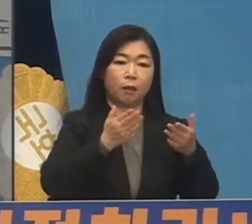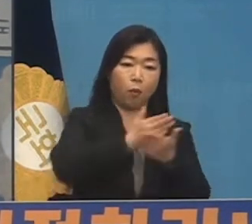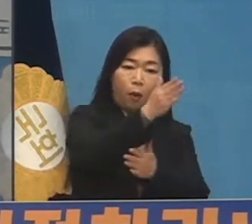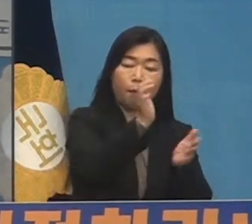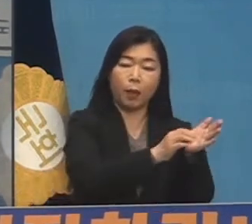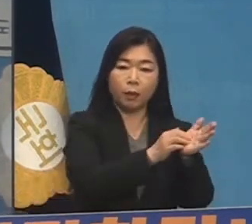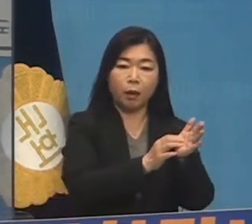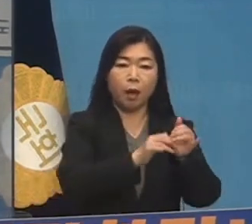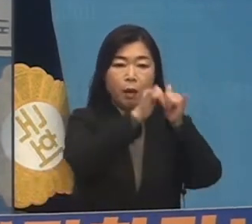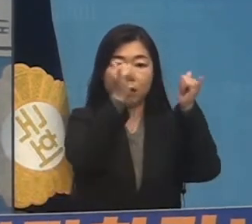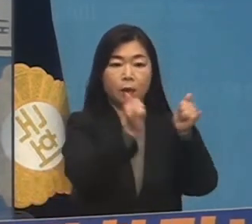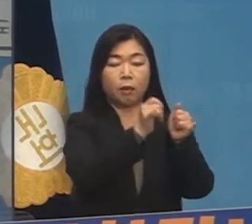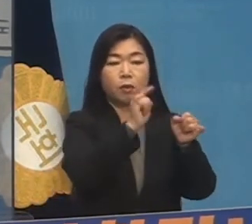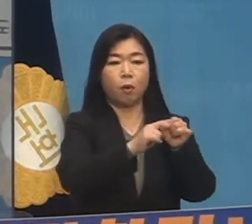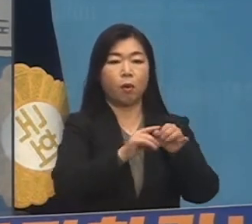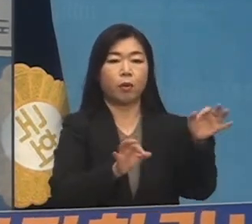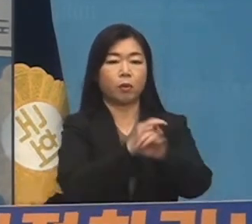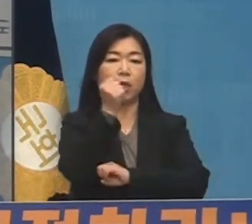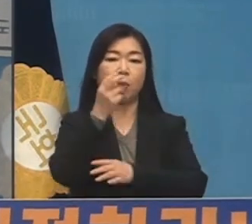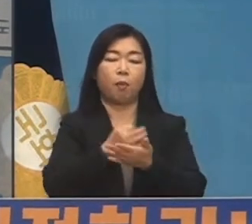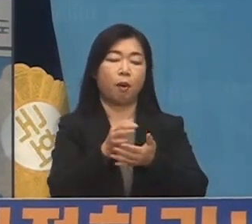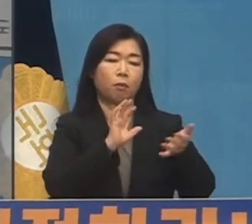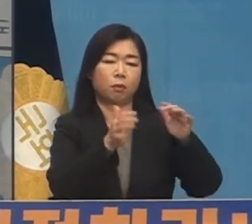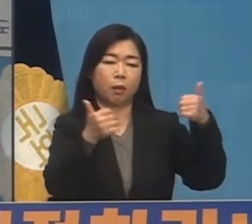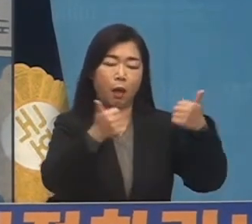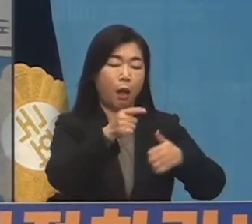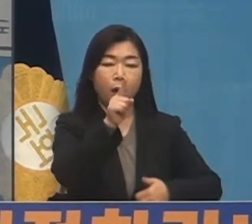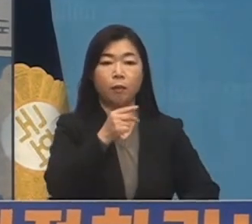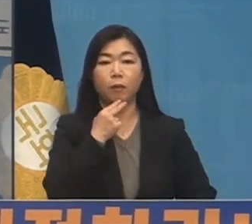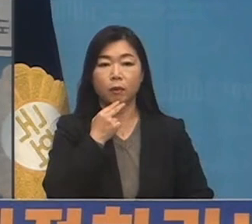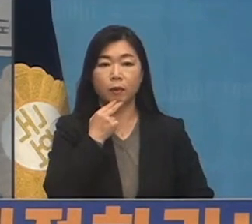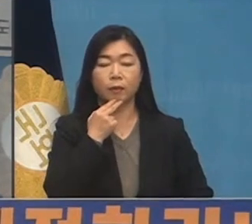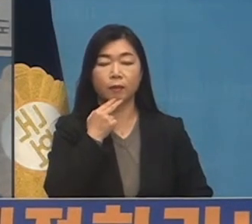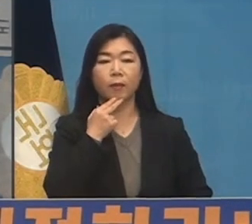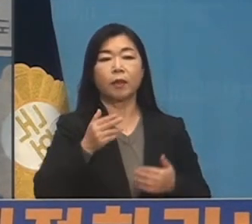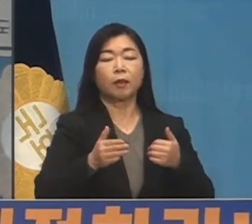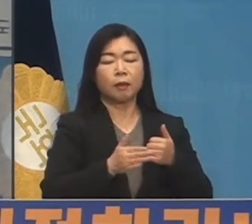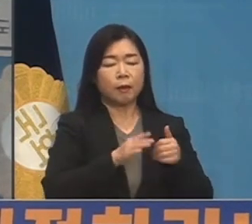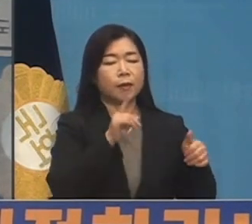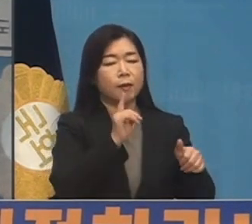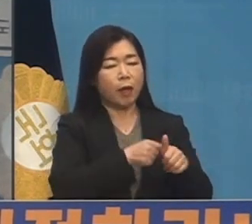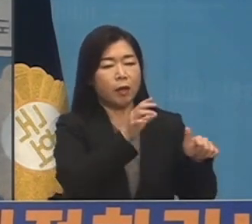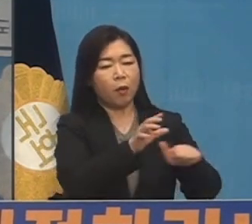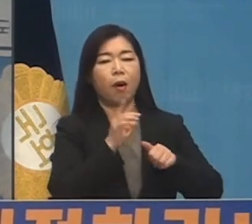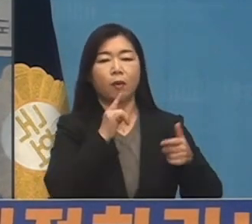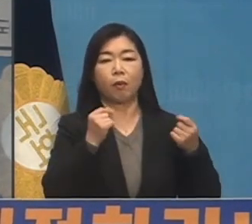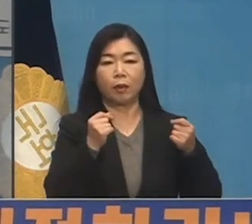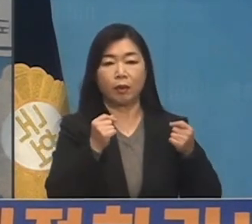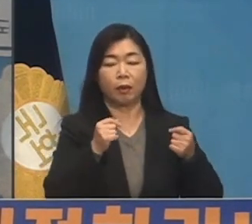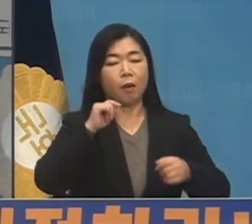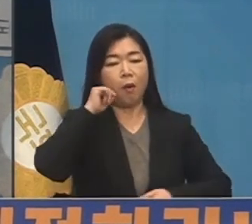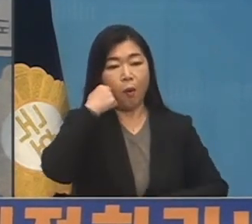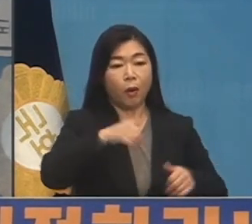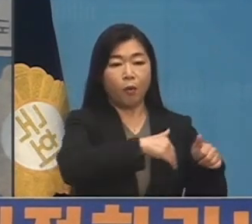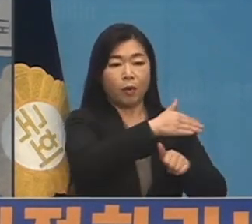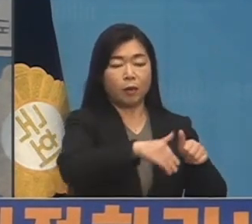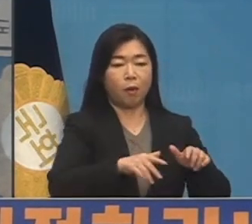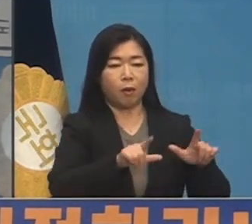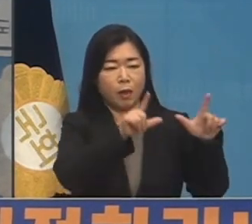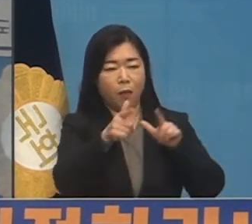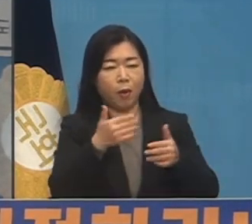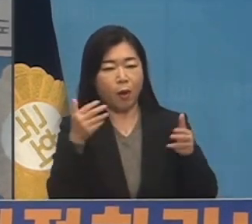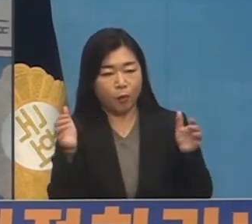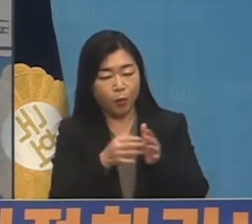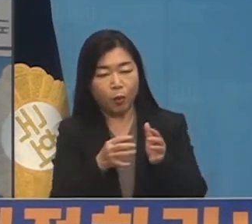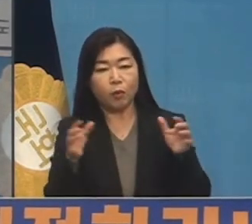통과시키고 사회적경제기본법은 논의조차 하지 않았다. 사회적경제를 들러리 삼은 셈이다. 어려운 환경에서